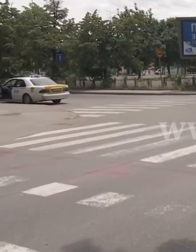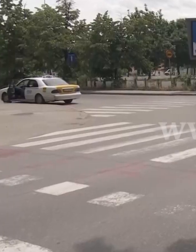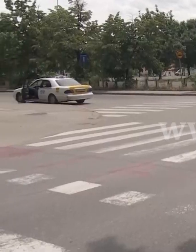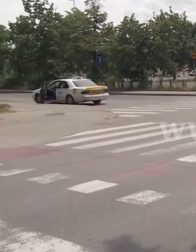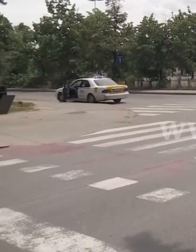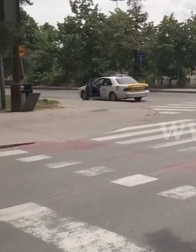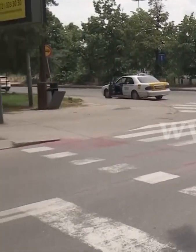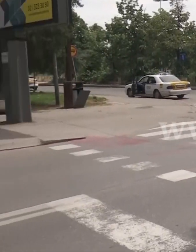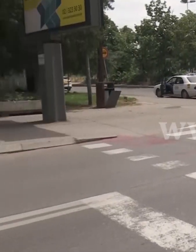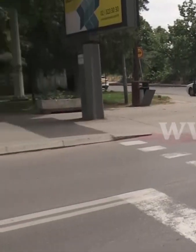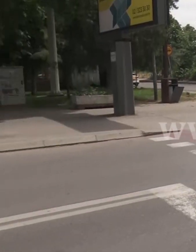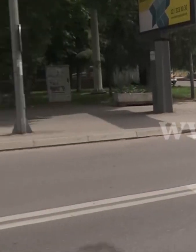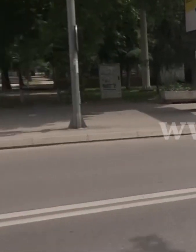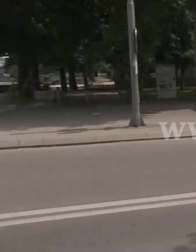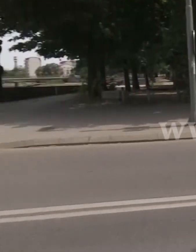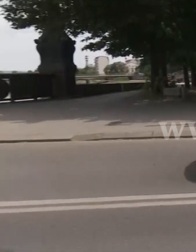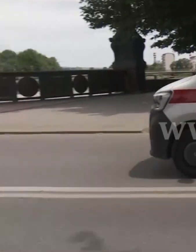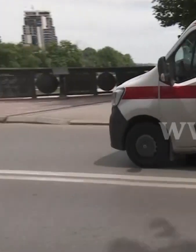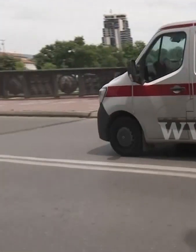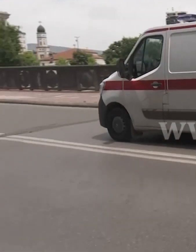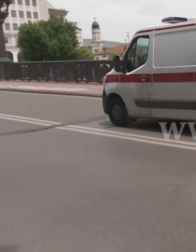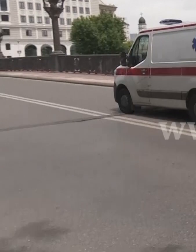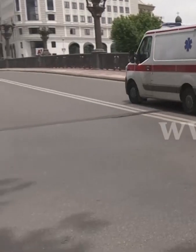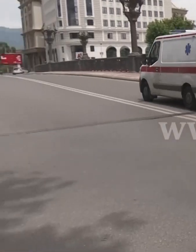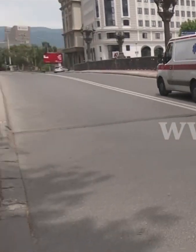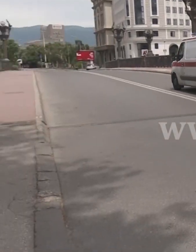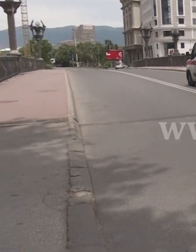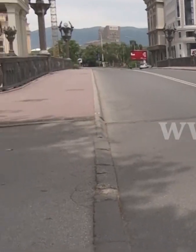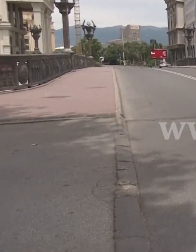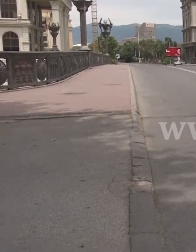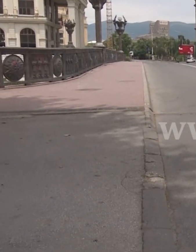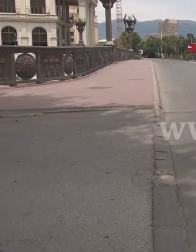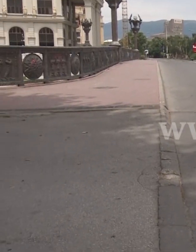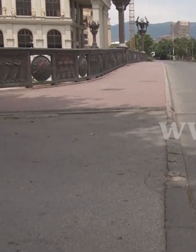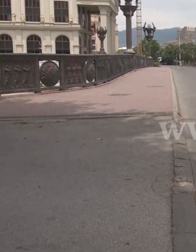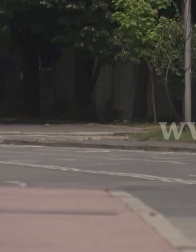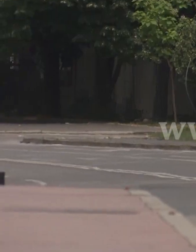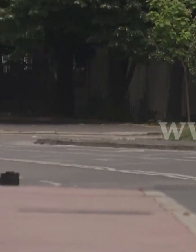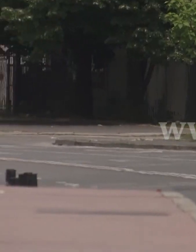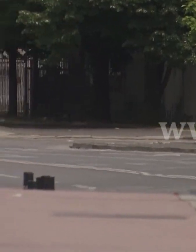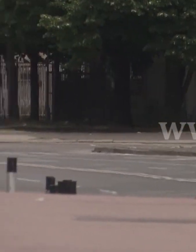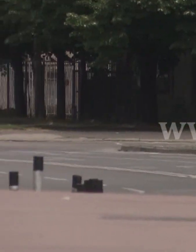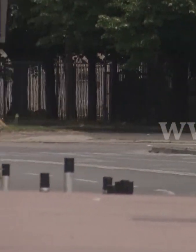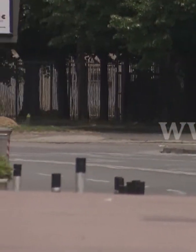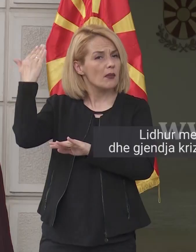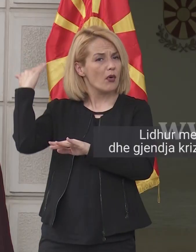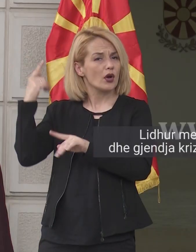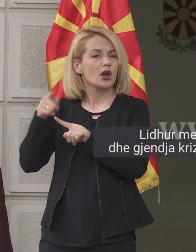nuk ishte shpallur dhe nuk mund të krahasohet me numrin e të infektuarve të atëhershëm dhe tani, porositi presidenti Stevo